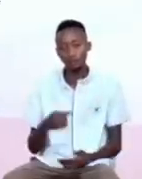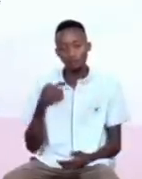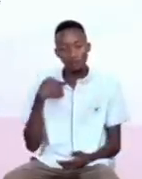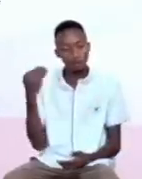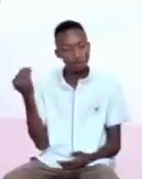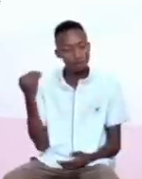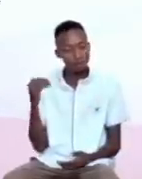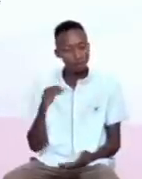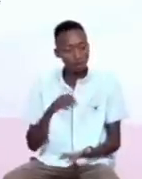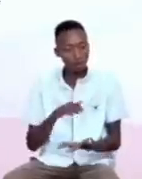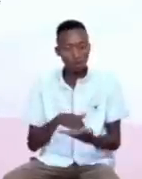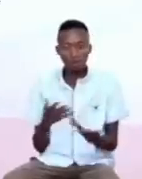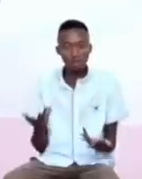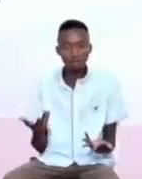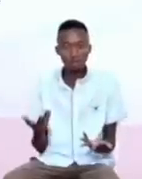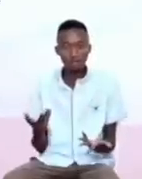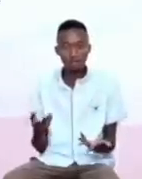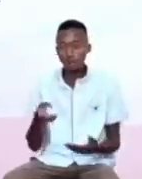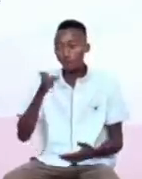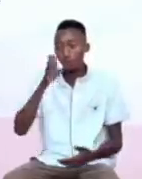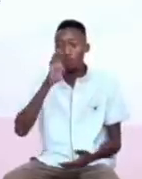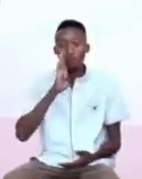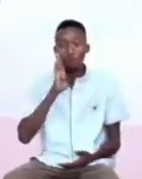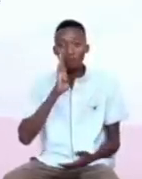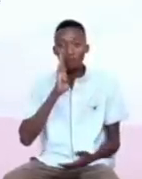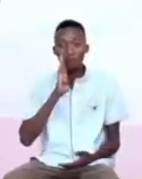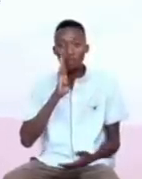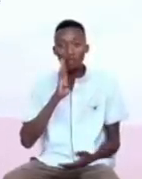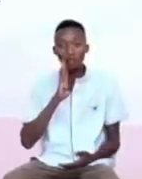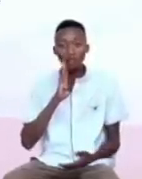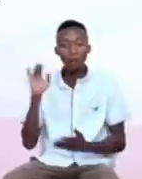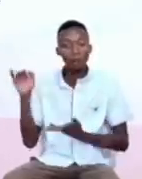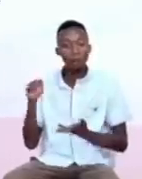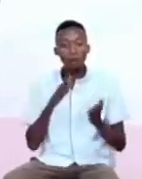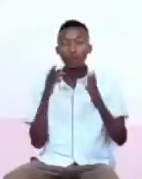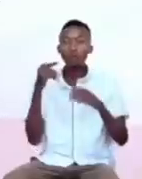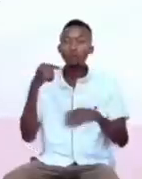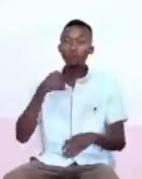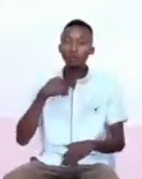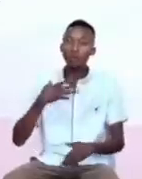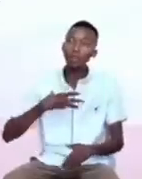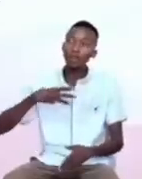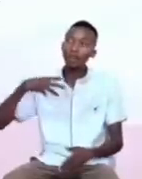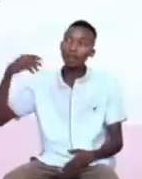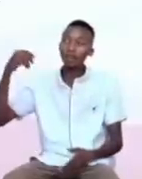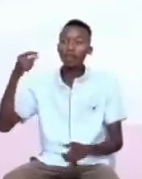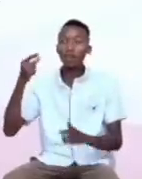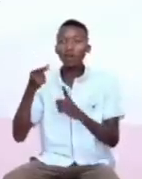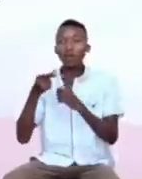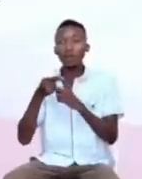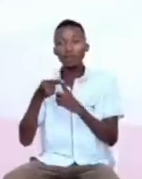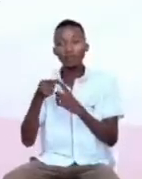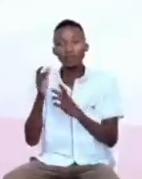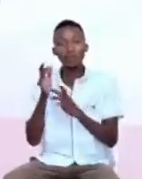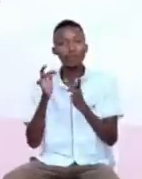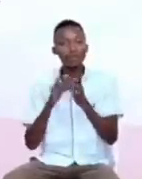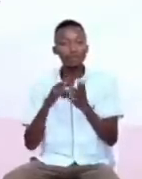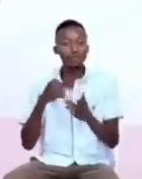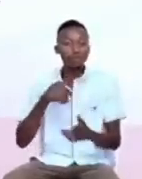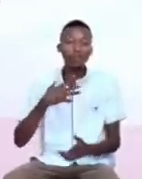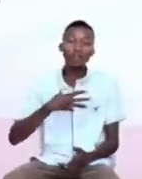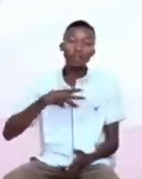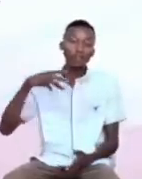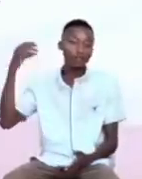Ukiniambia, kwa nini hunywi pombe? Sio ili niende mbinguni, usichanganye mafaili. Mbinguni naenda kwa damu ya Yesu. Yani alishanivia, naenda.